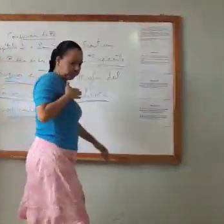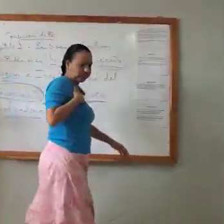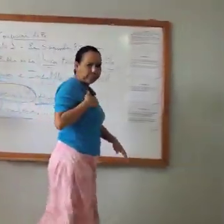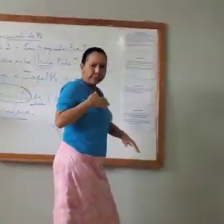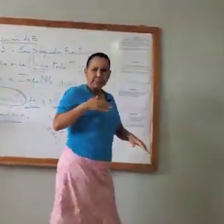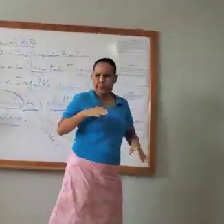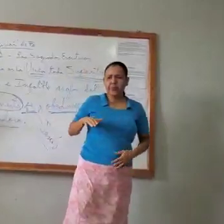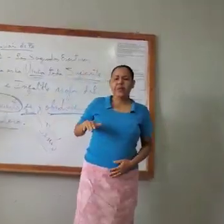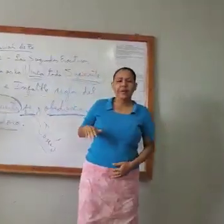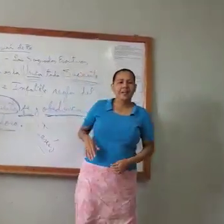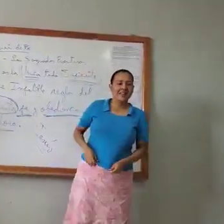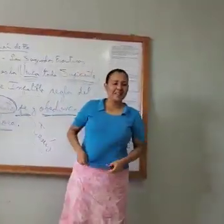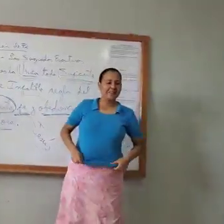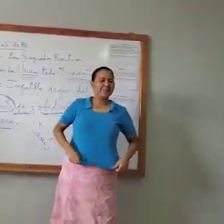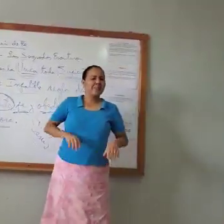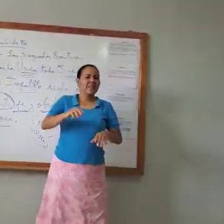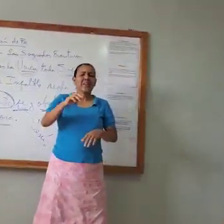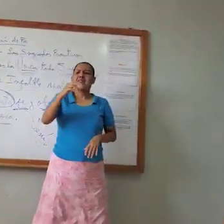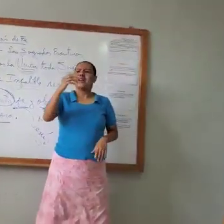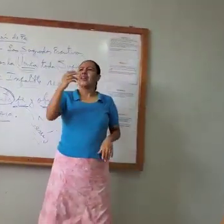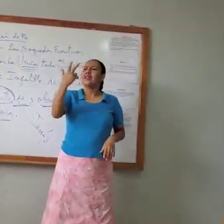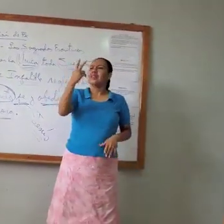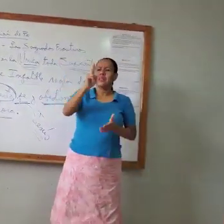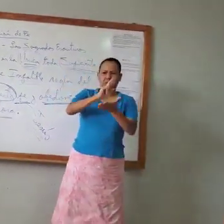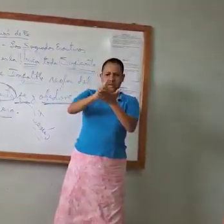¿Tienes calor? ¿Tienes calor? ¡Wow!